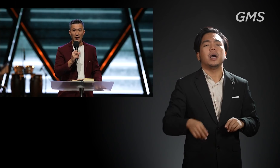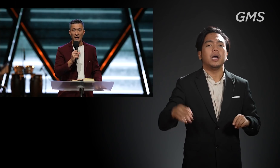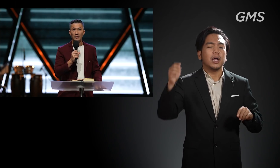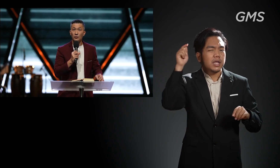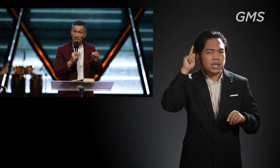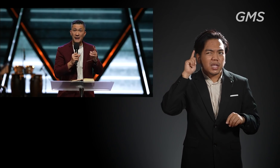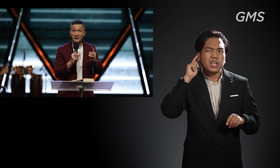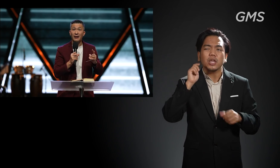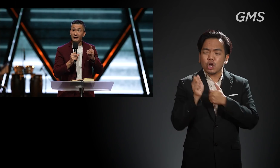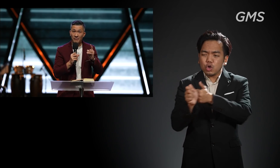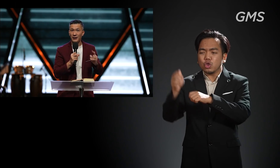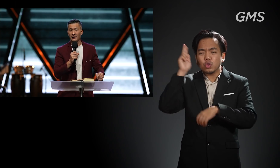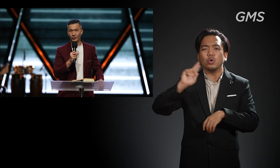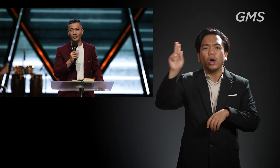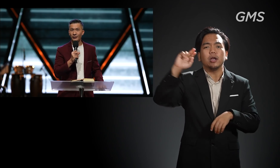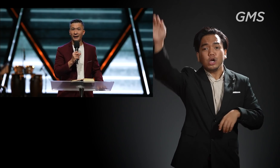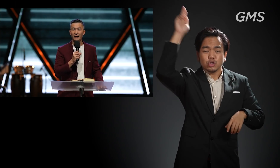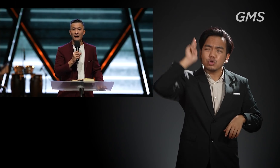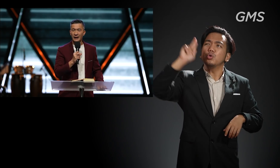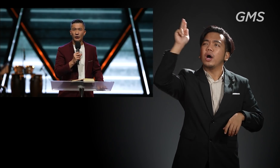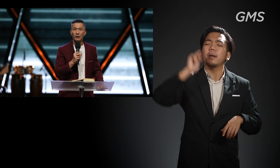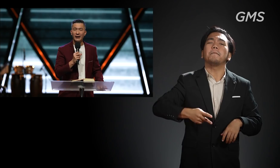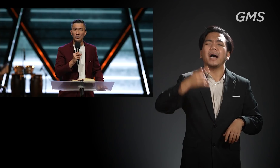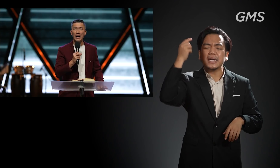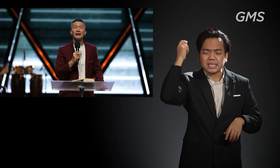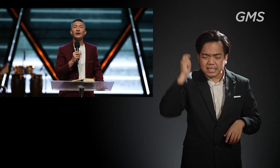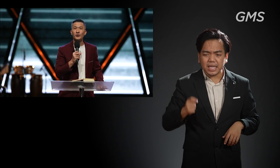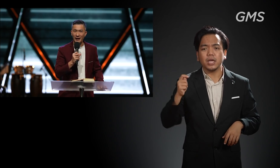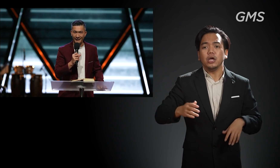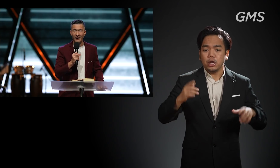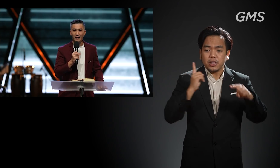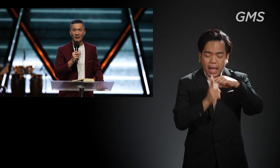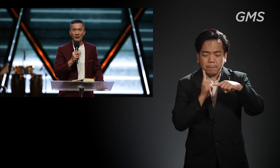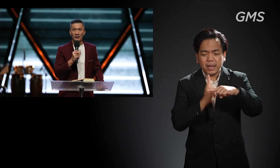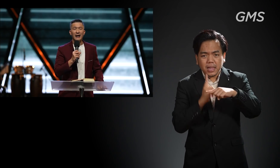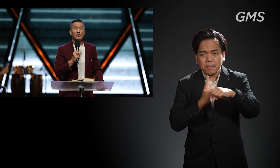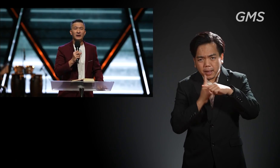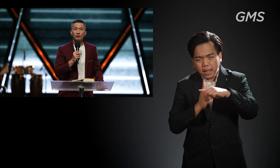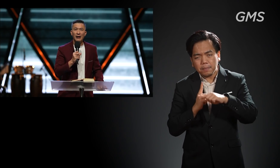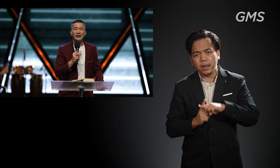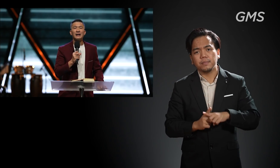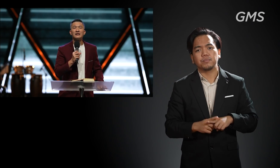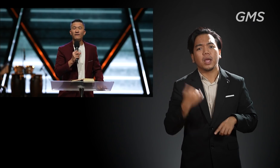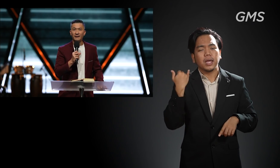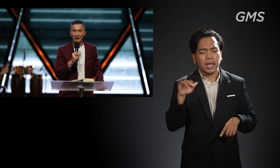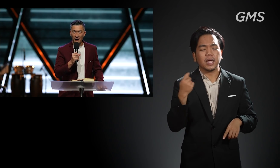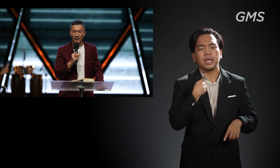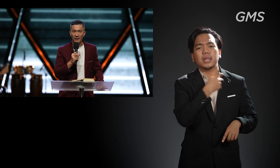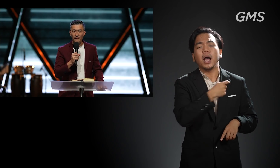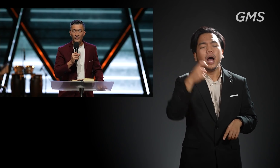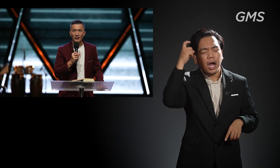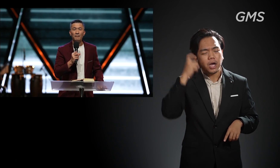dan sederhana, Tuhan pasti akan tambahkan, bukan kurangi. Yang dikurangi itu adalah dosa kita. Yang harus kita kurangi adalah sifat